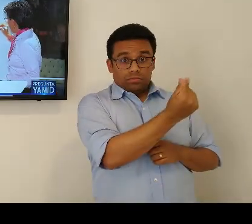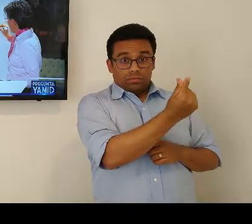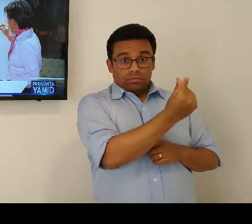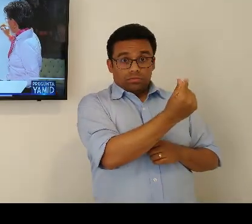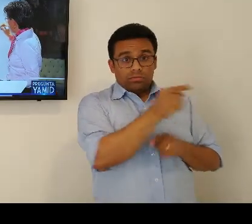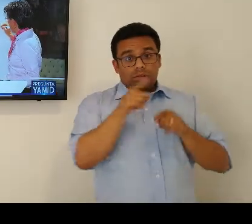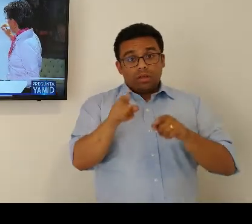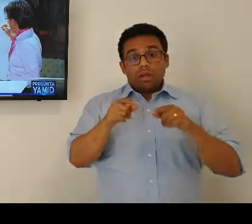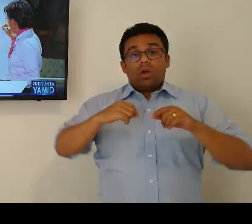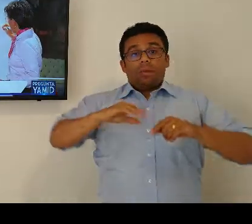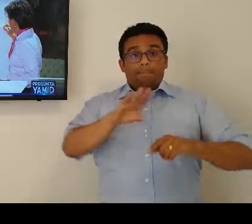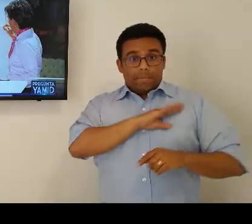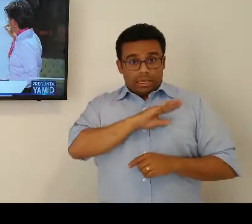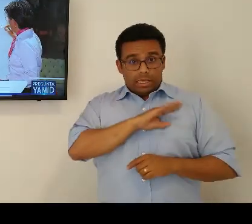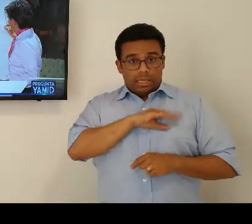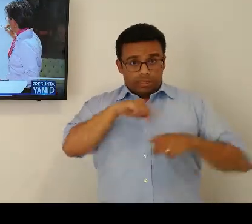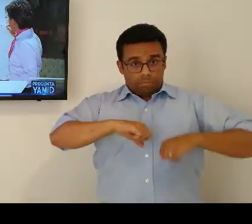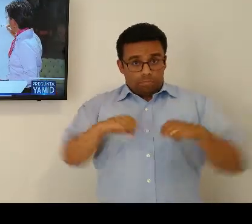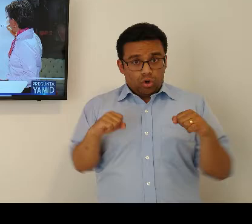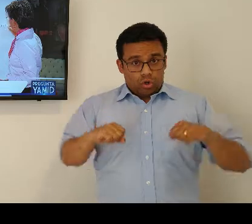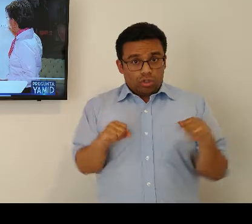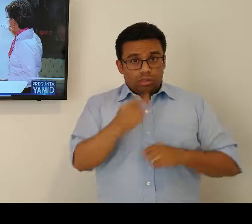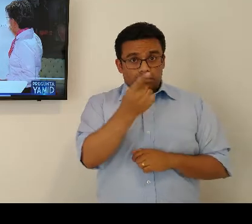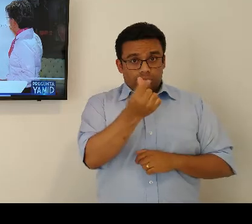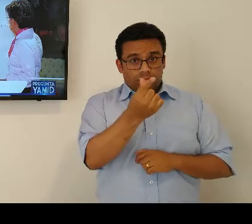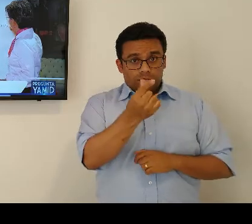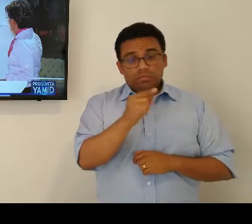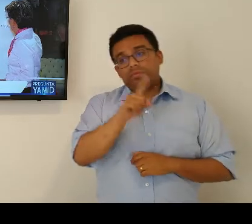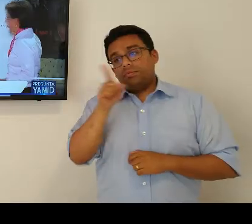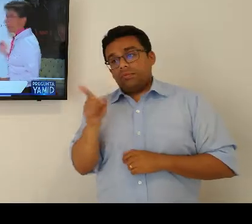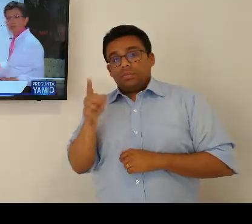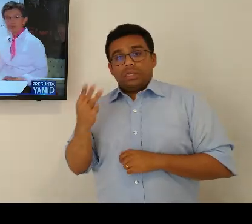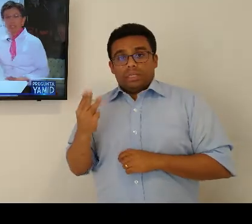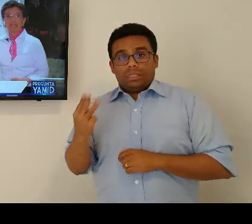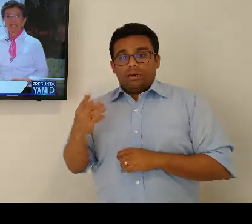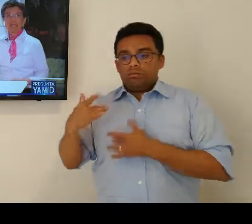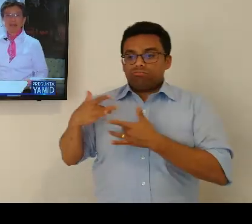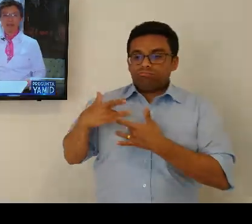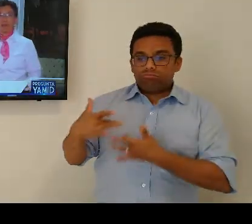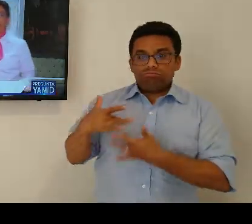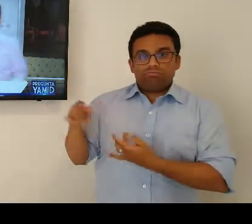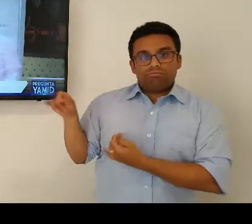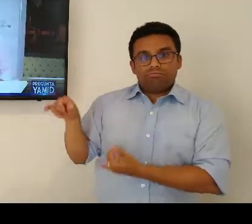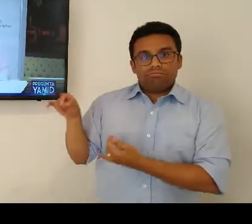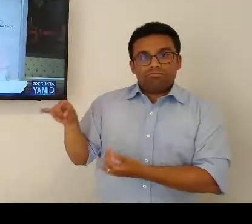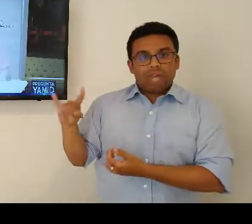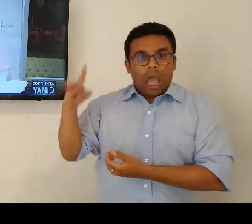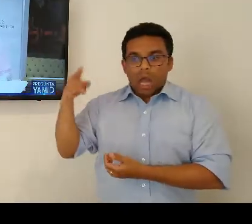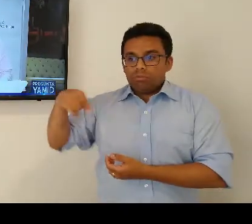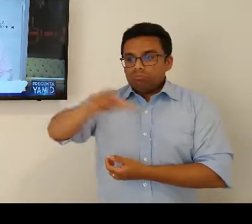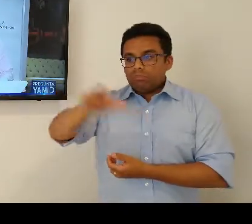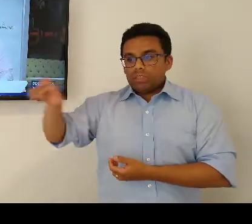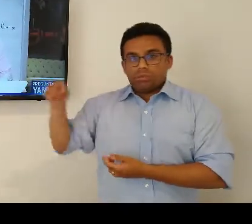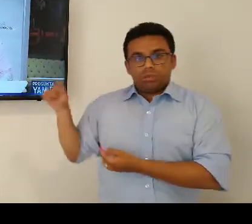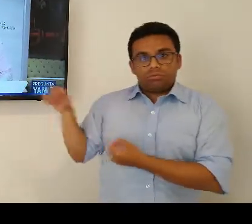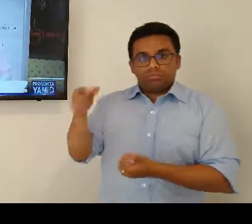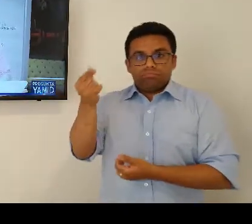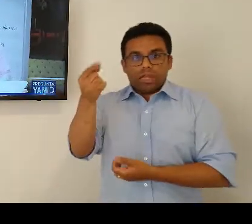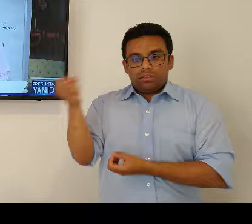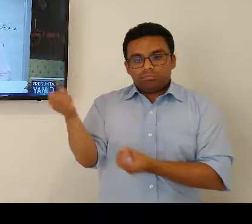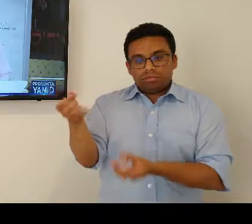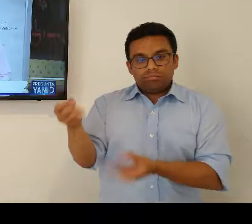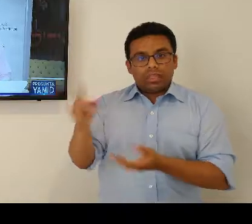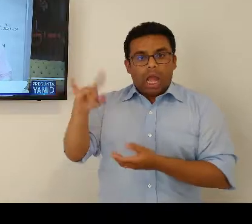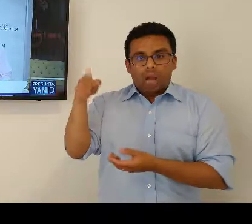plata de Bogotá, de la alcaldía de Bogotá y donaciones. ¿Qué tenemos que hacer por esas personas que son